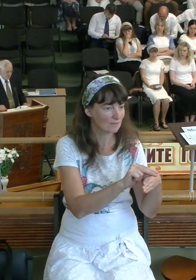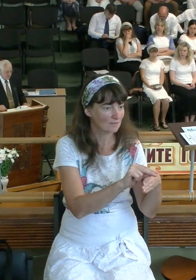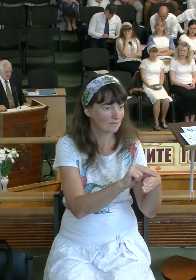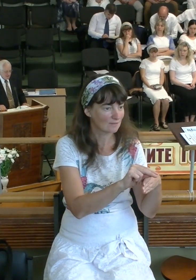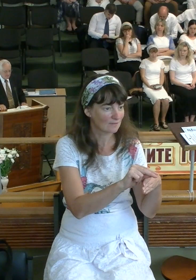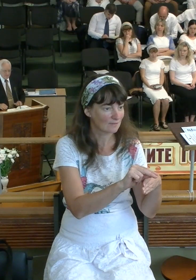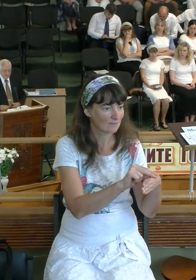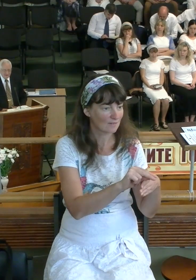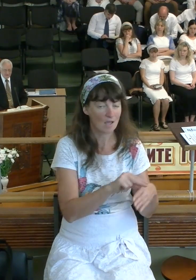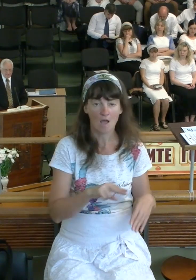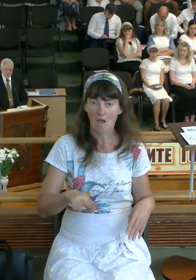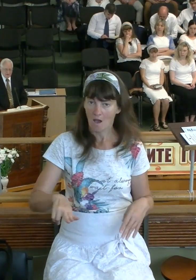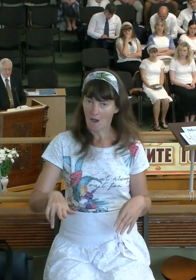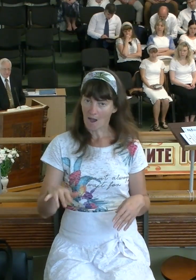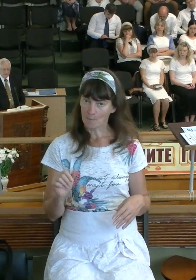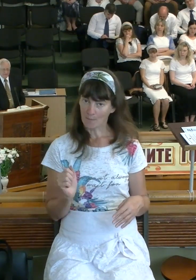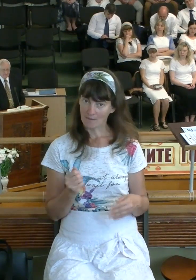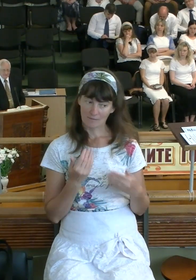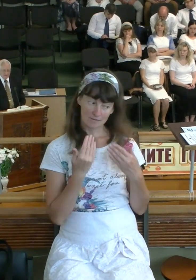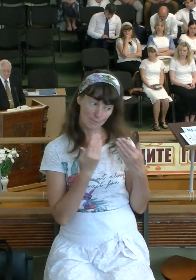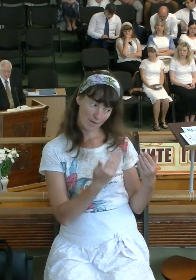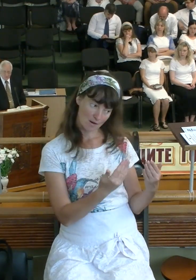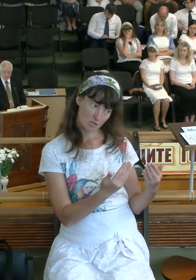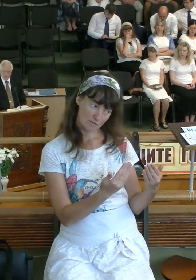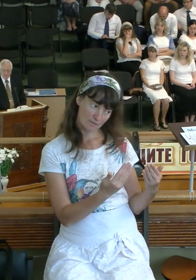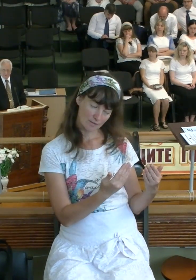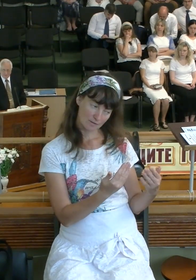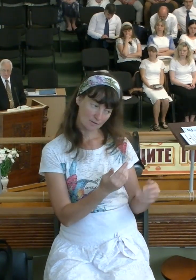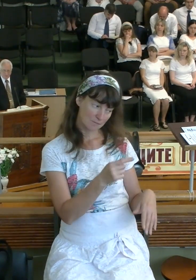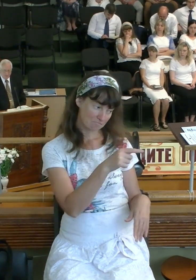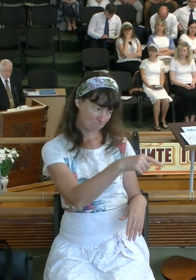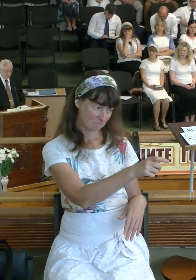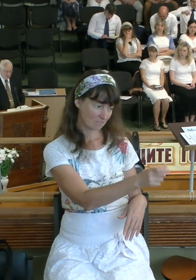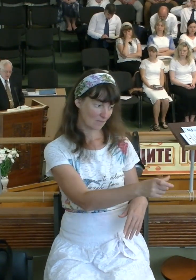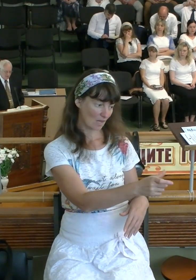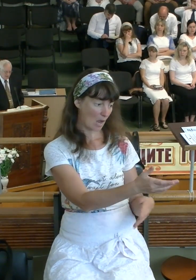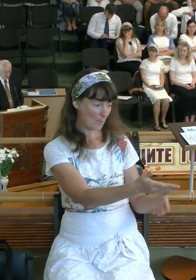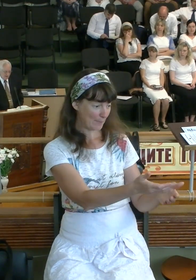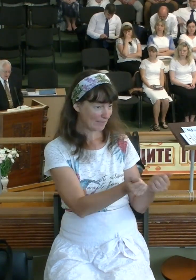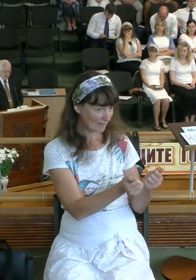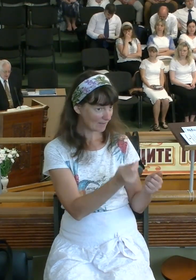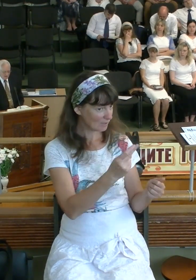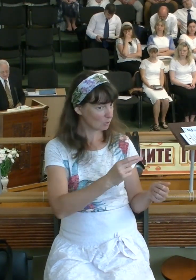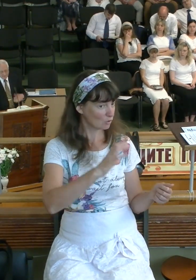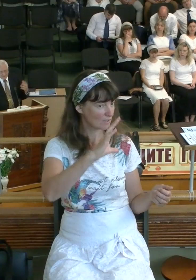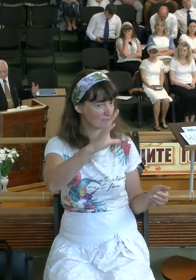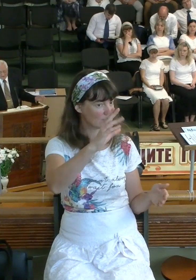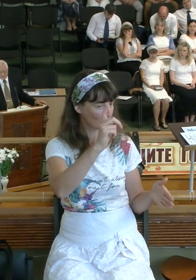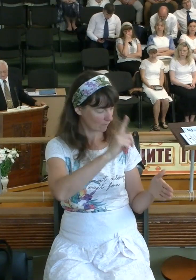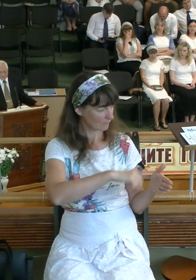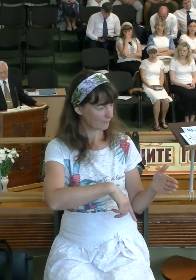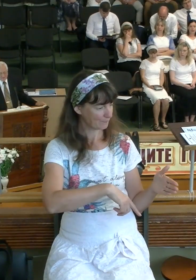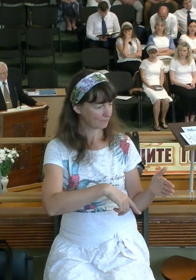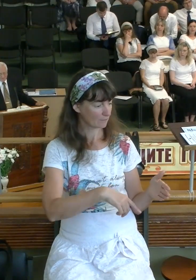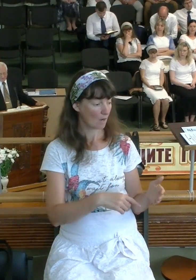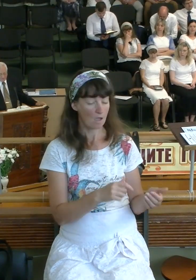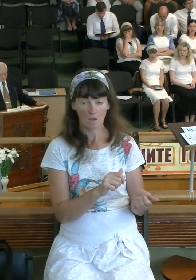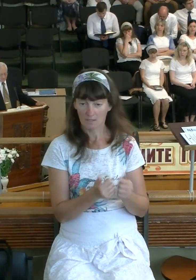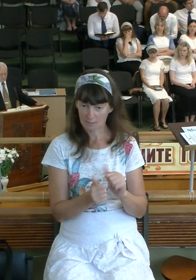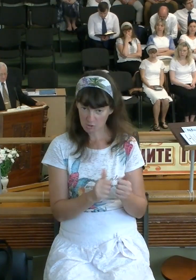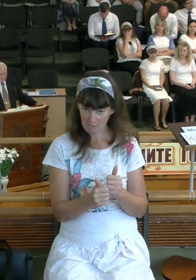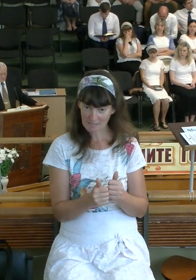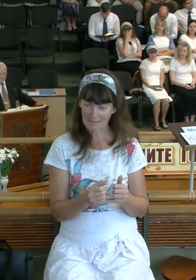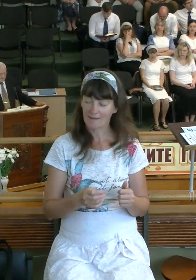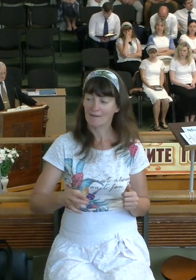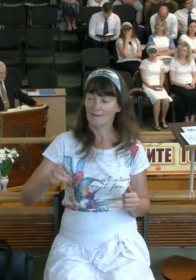вопрос: приняли ли вы Духа Святого уверовавших? Они приняли крещение